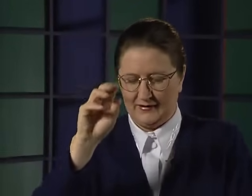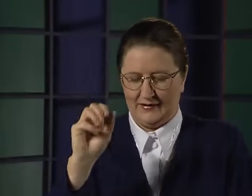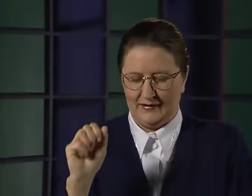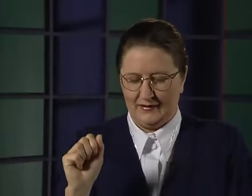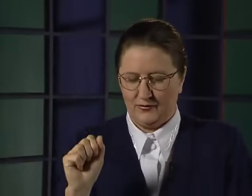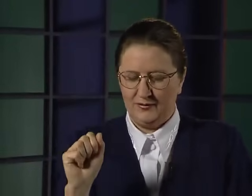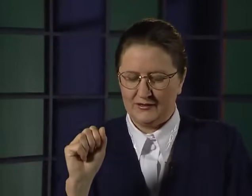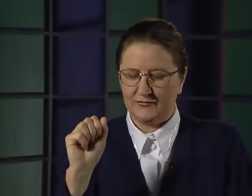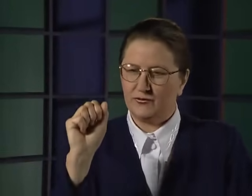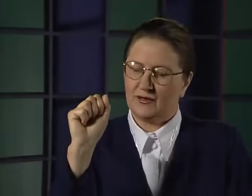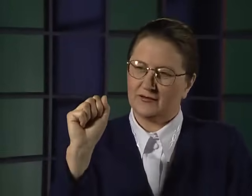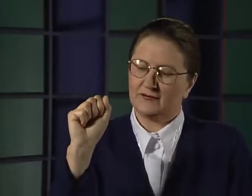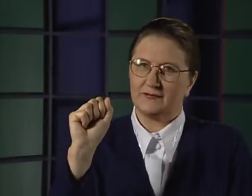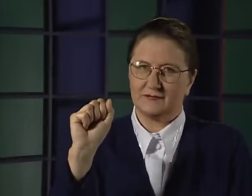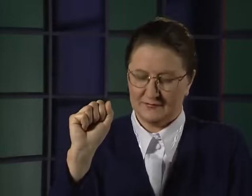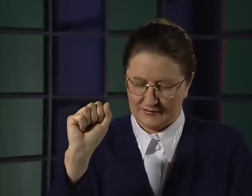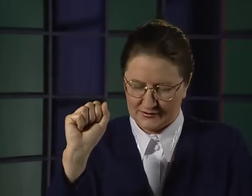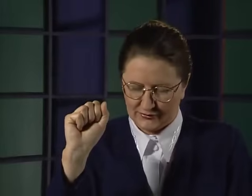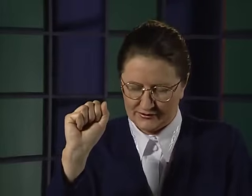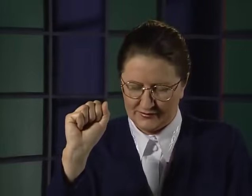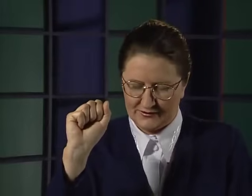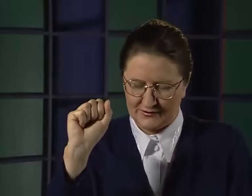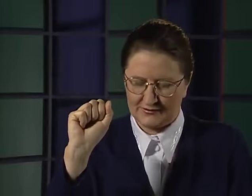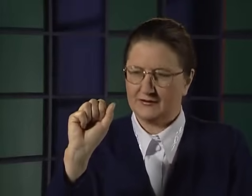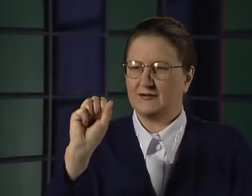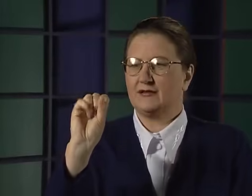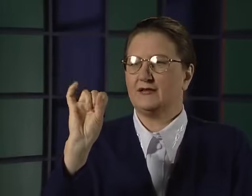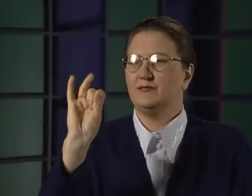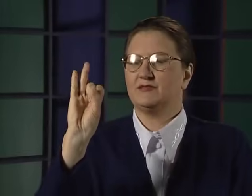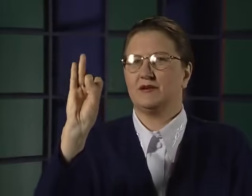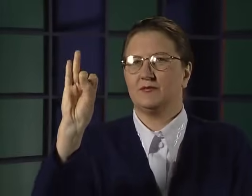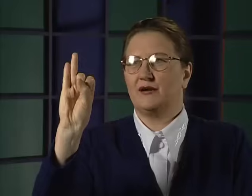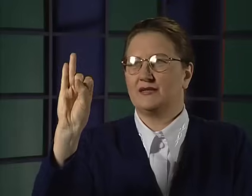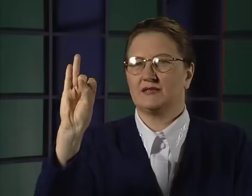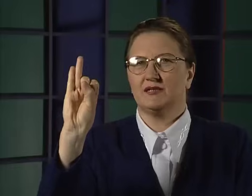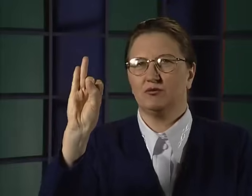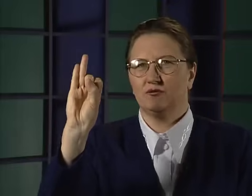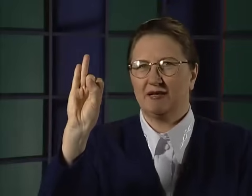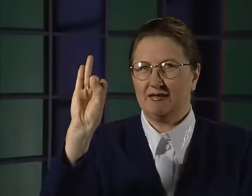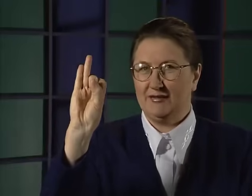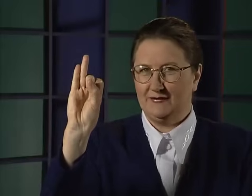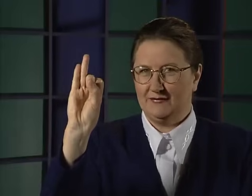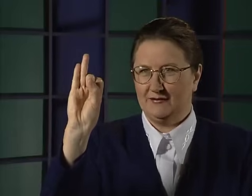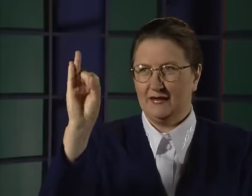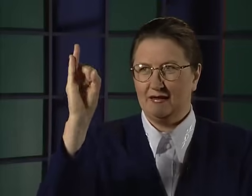Уберите их в кулак, раскройте мизинец и безымянный палец. Это буква «И».